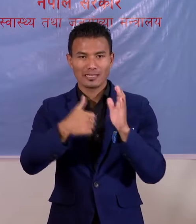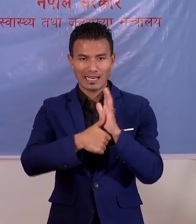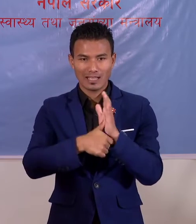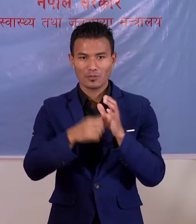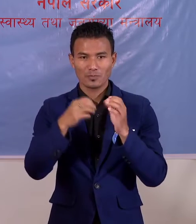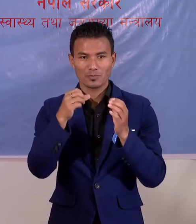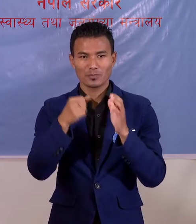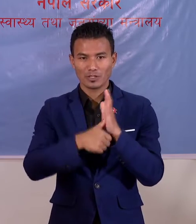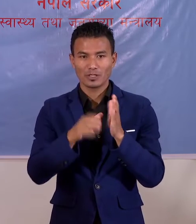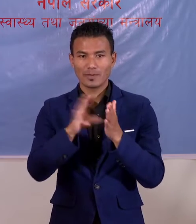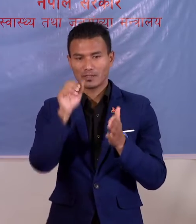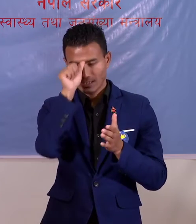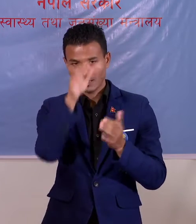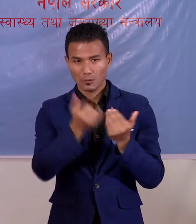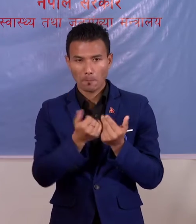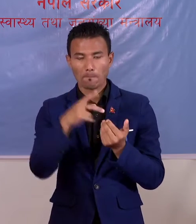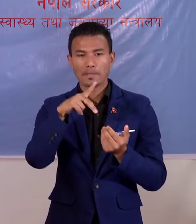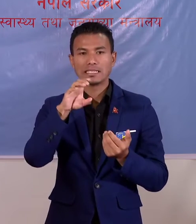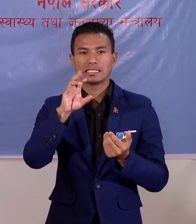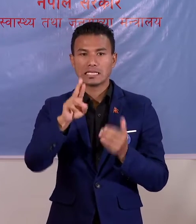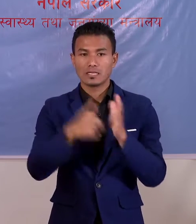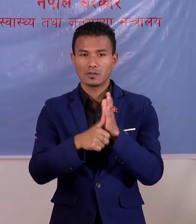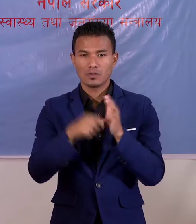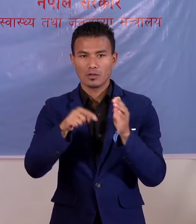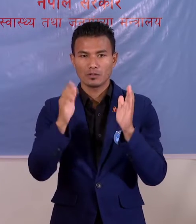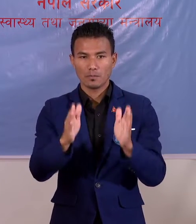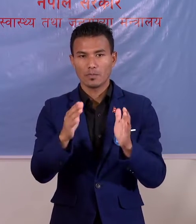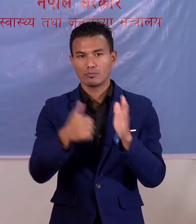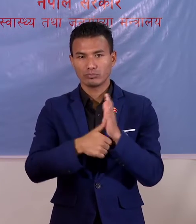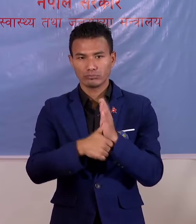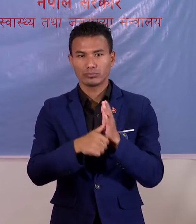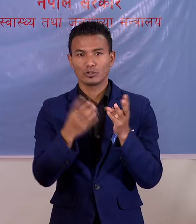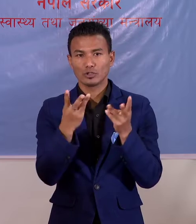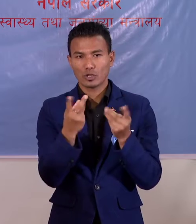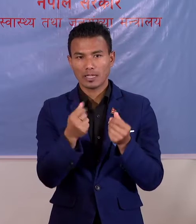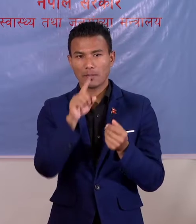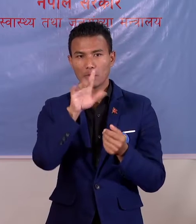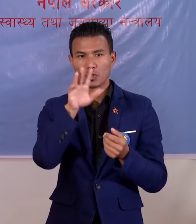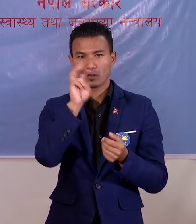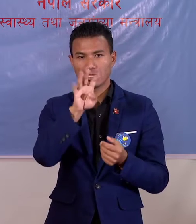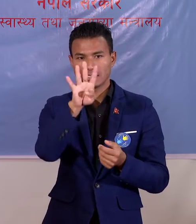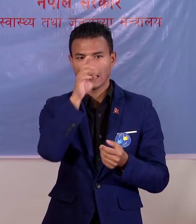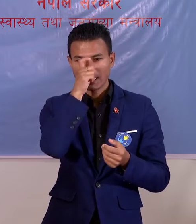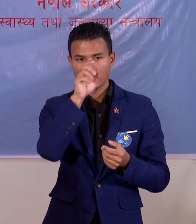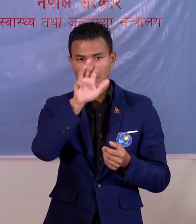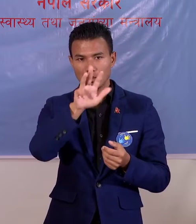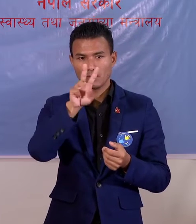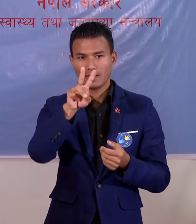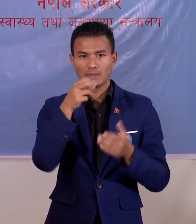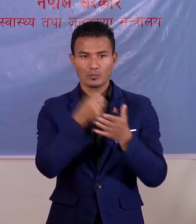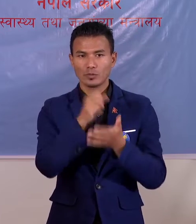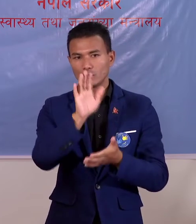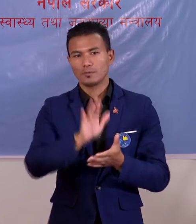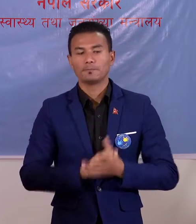चाहन्छु। हालसम्म पीसीआर विधिबाट गरिएका परीक्षणहरुको संख्या 15,492 पुगेको